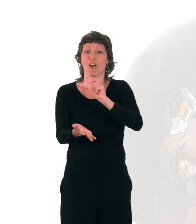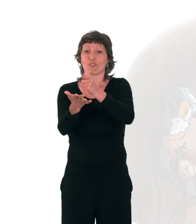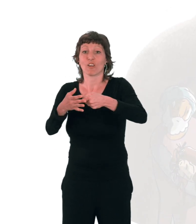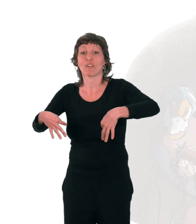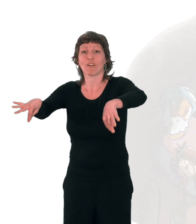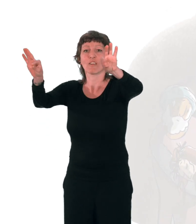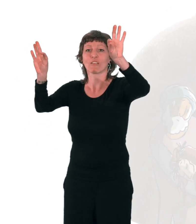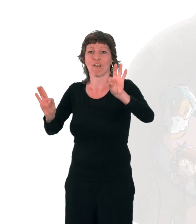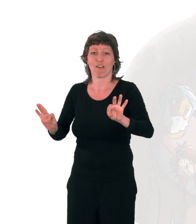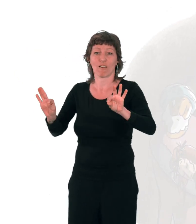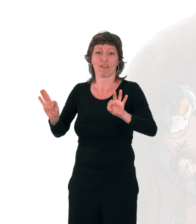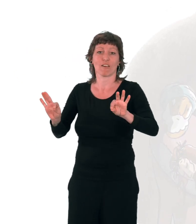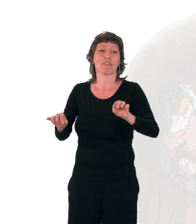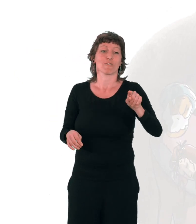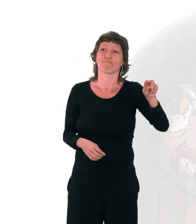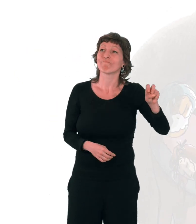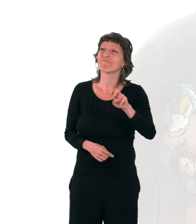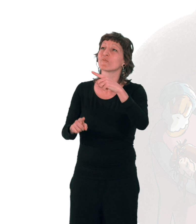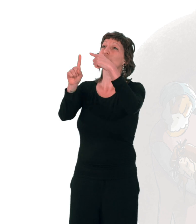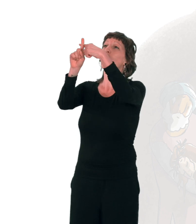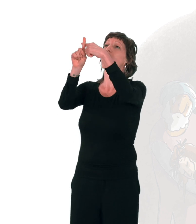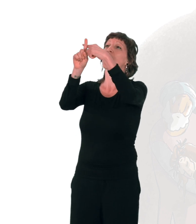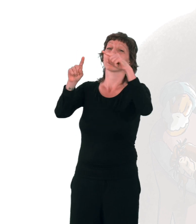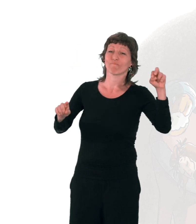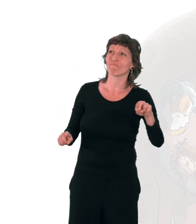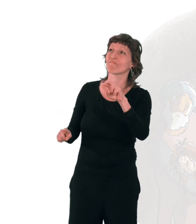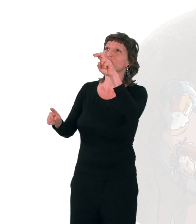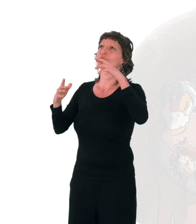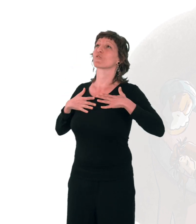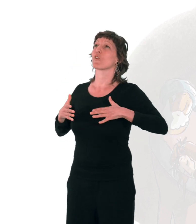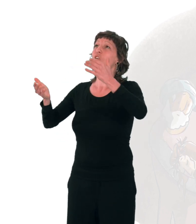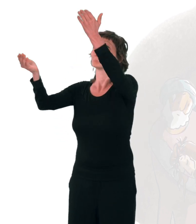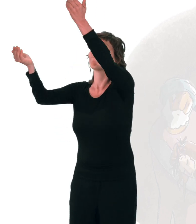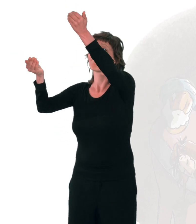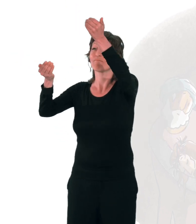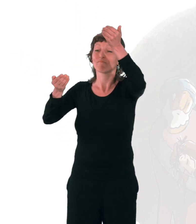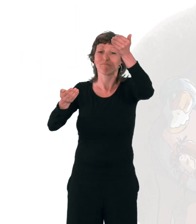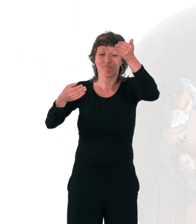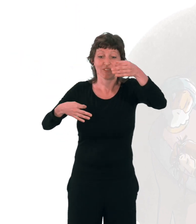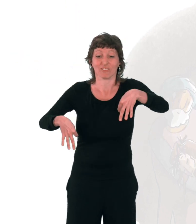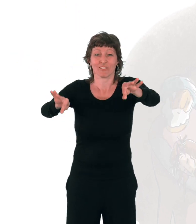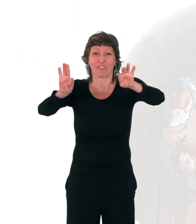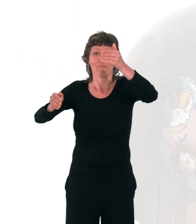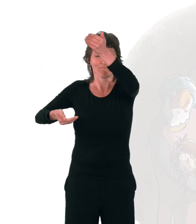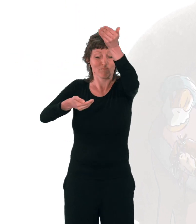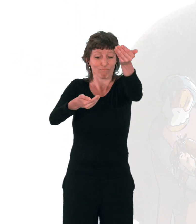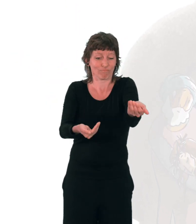Joseph achète un drap, il descend le corps de la croix, il l'enveloppe dans le